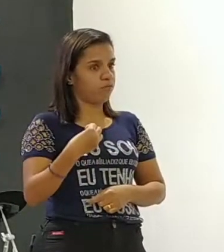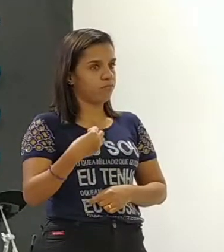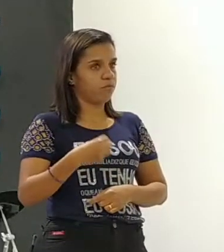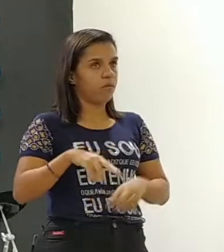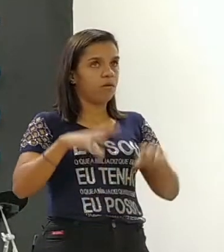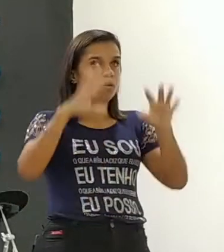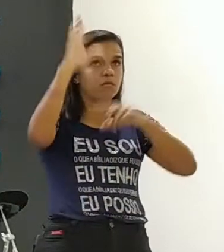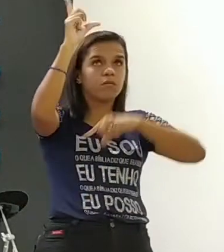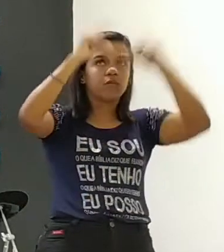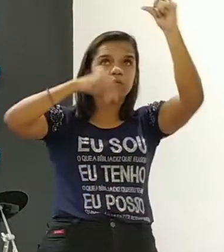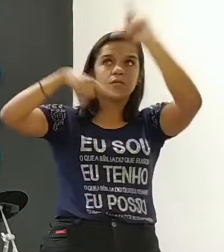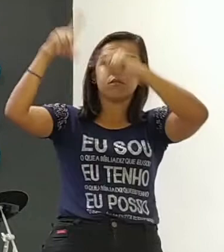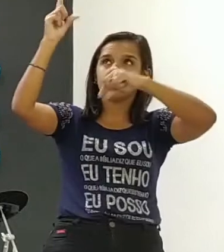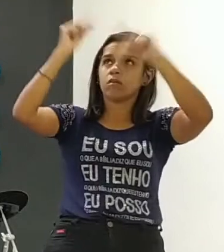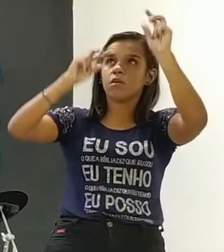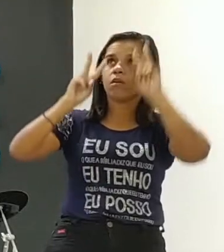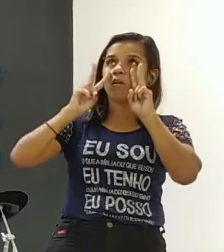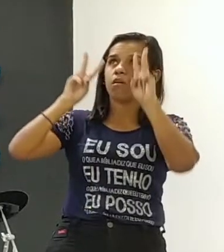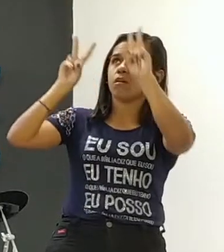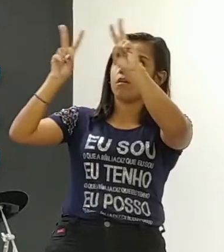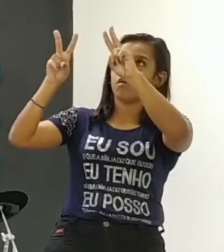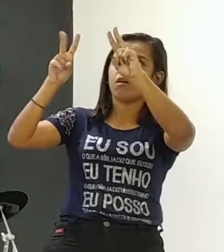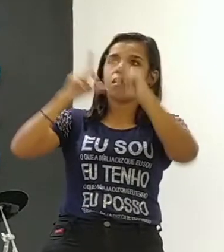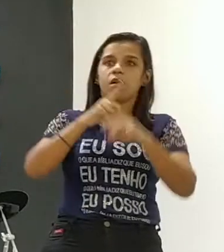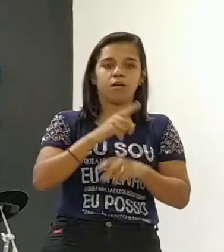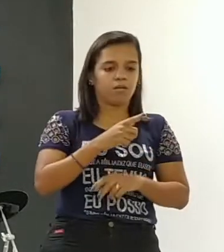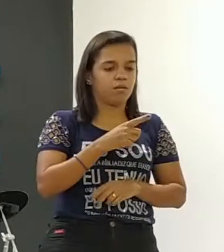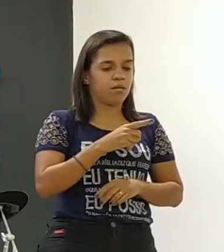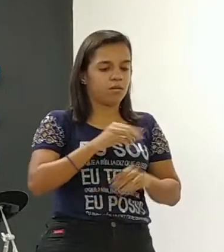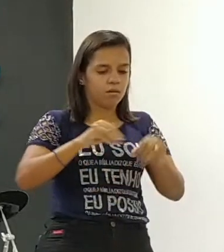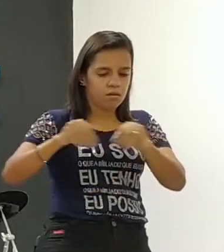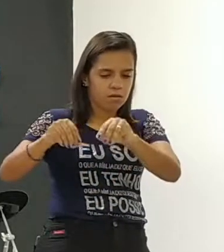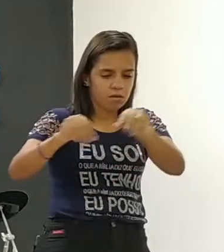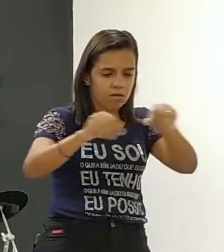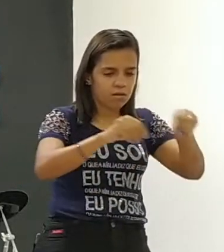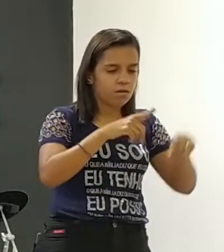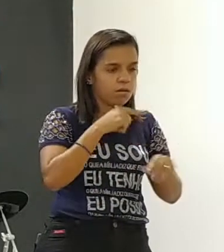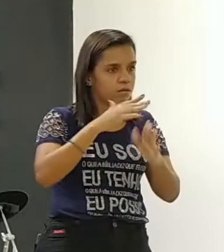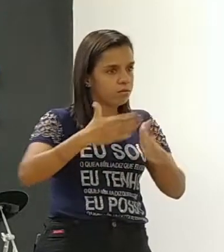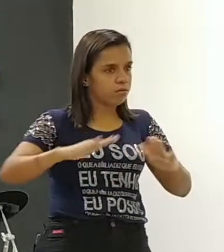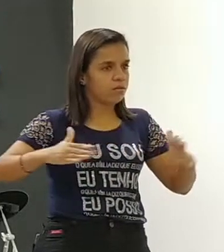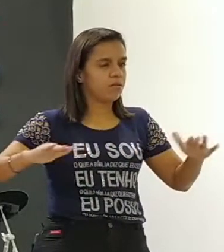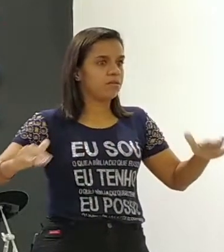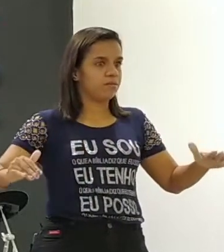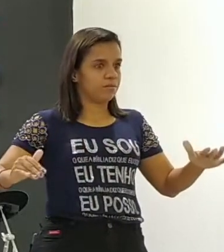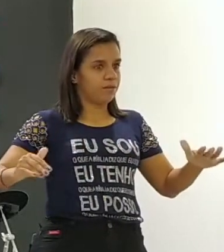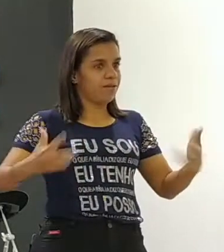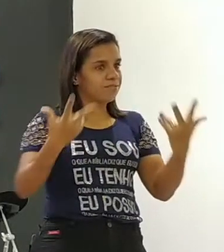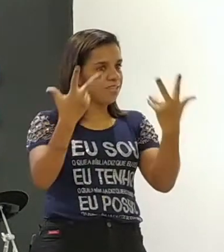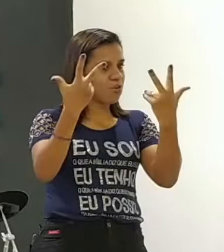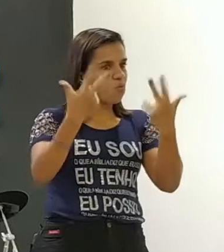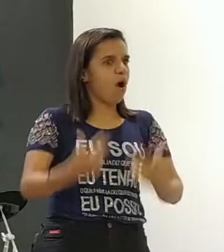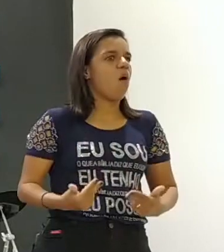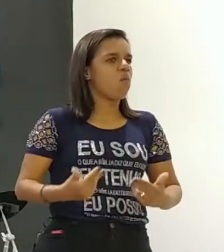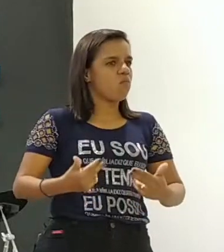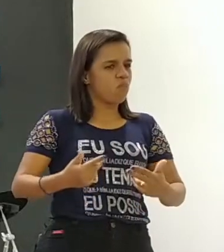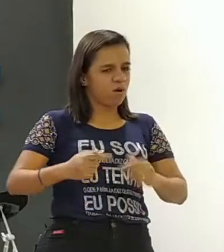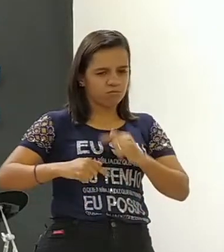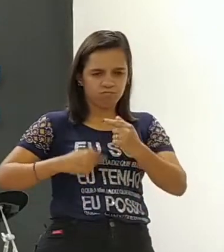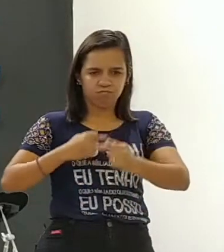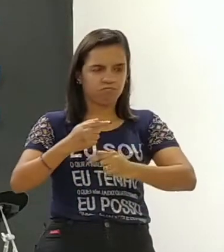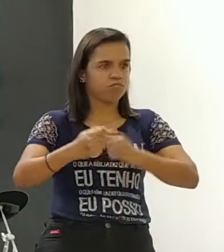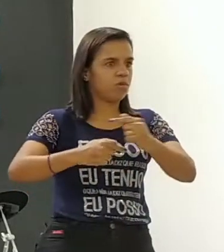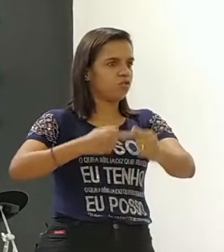do céu, olha a areia do mar. Assim será a tua descendência.